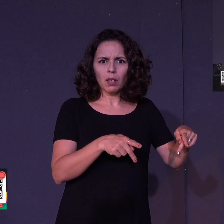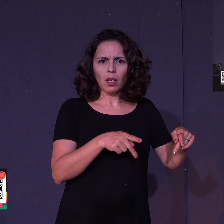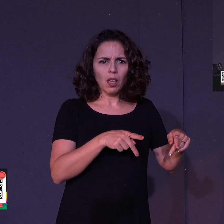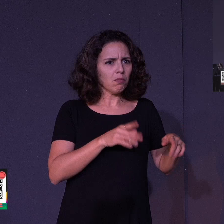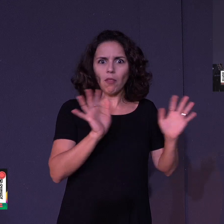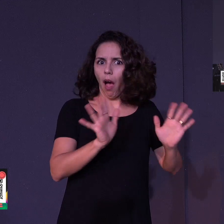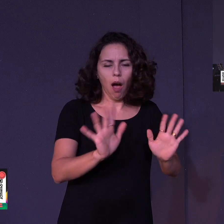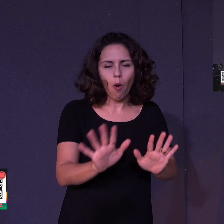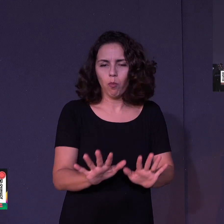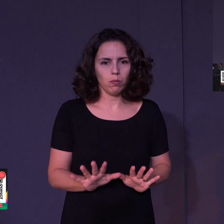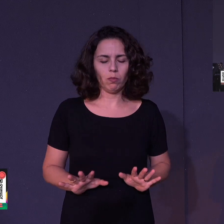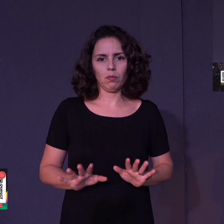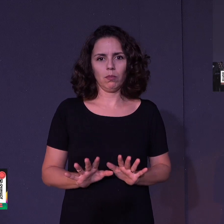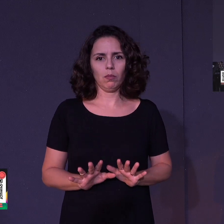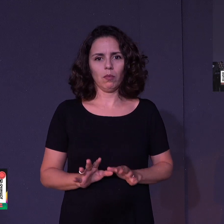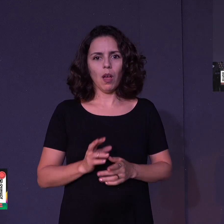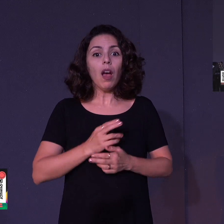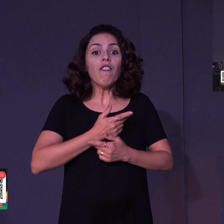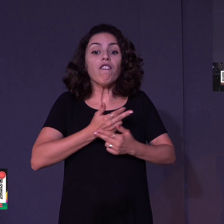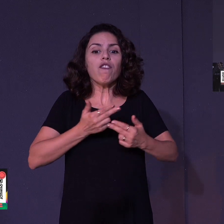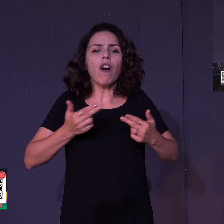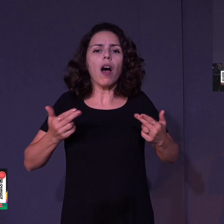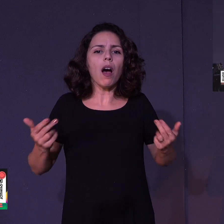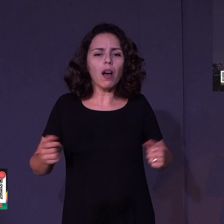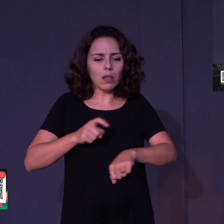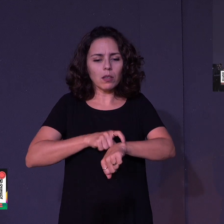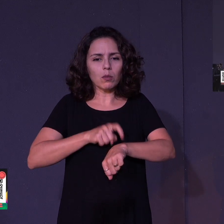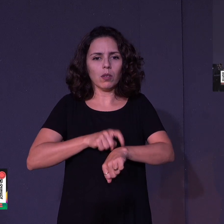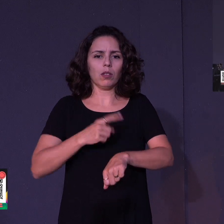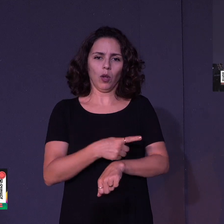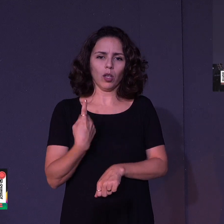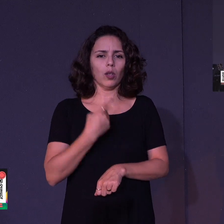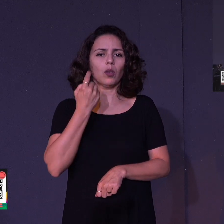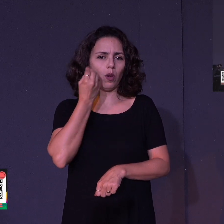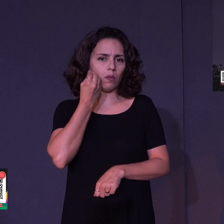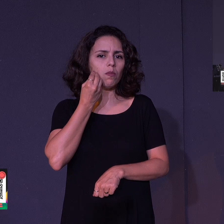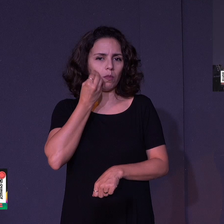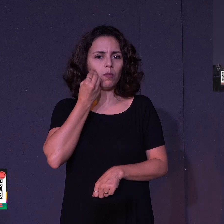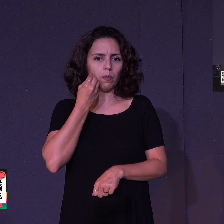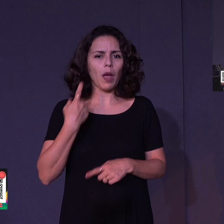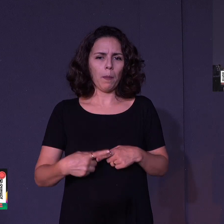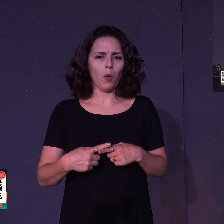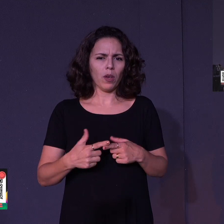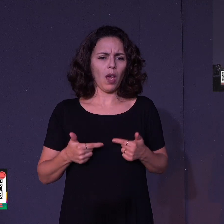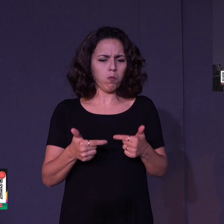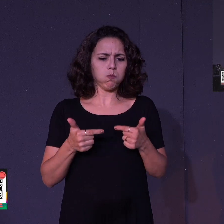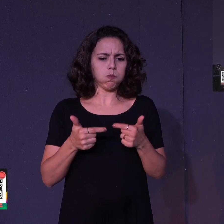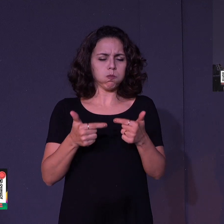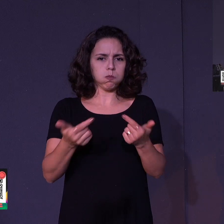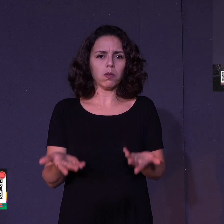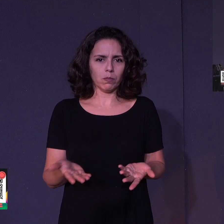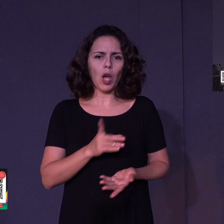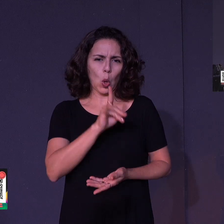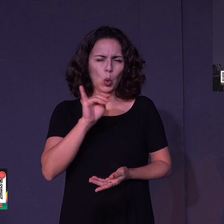das mais diversas situações que nós vivenciamos. Porque a verdade é que não são poucas as lutas. O dia mau e o